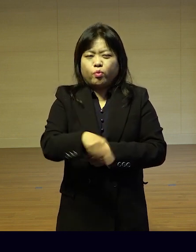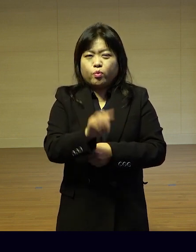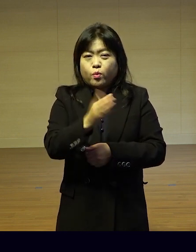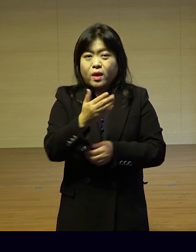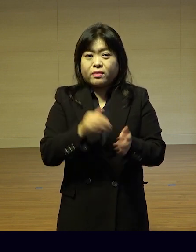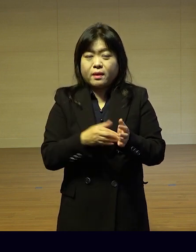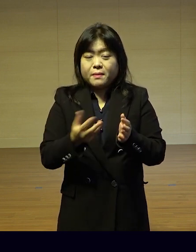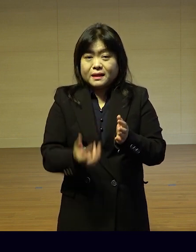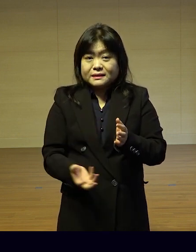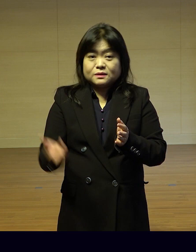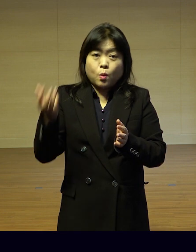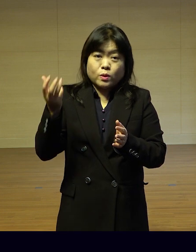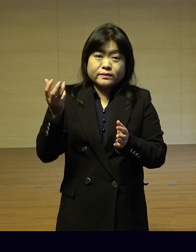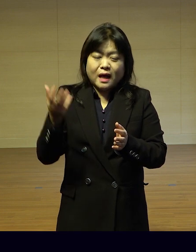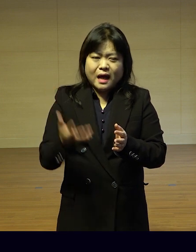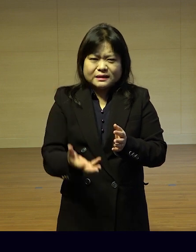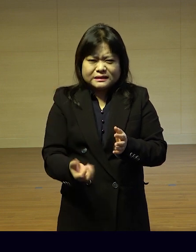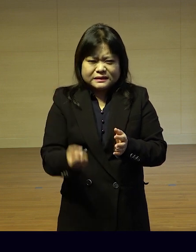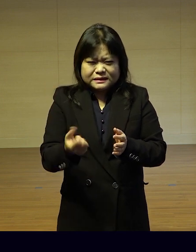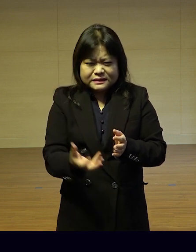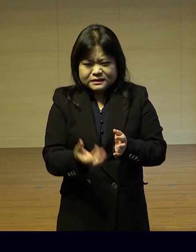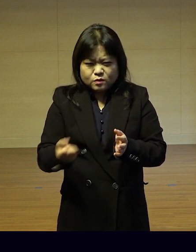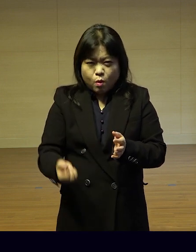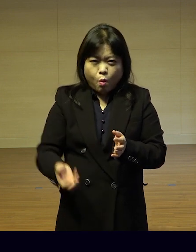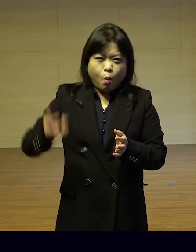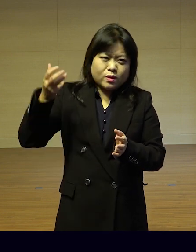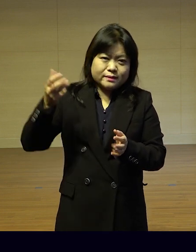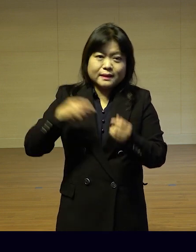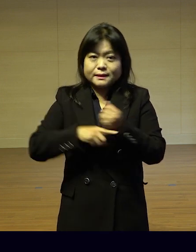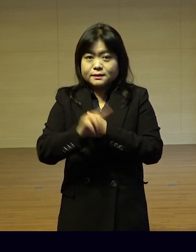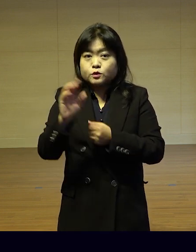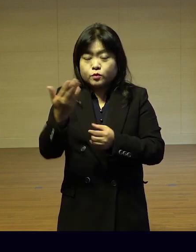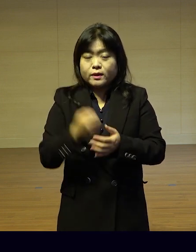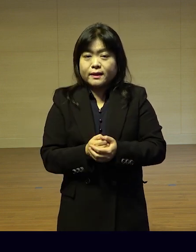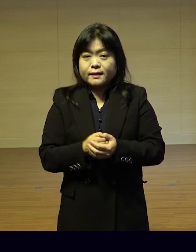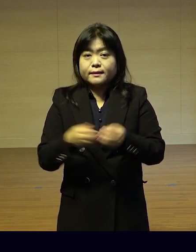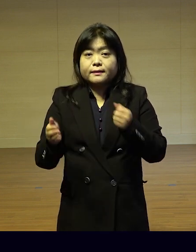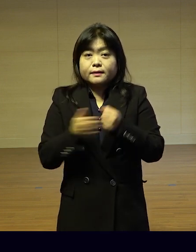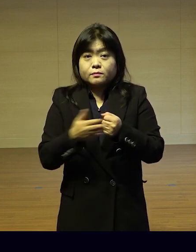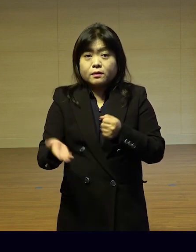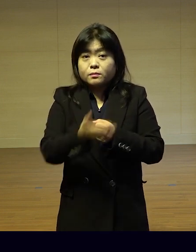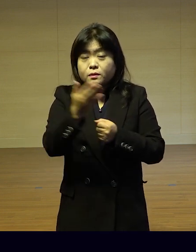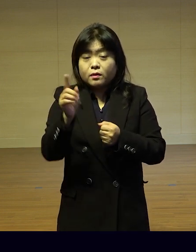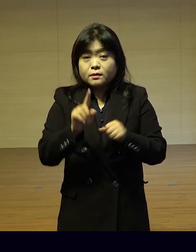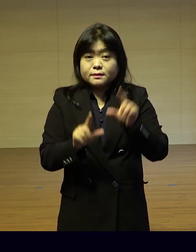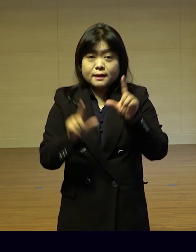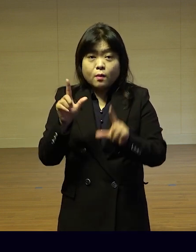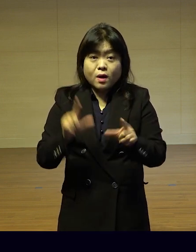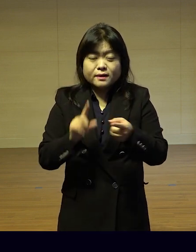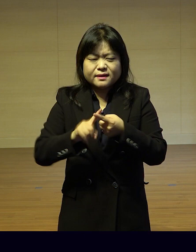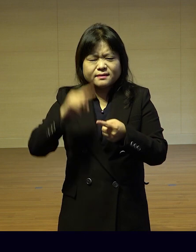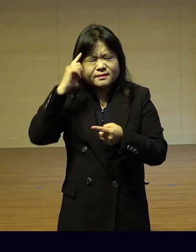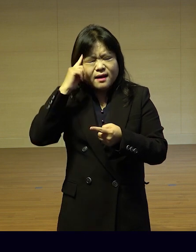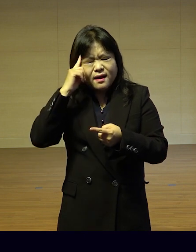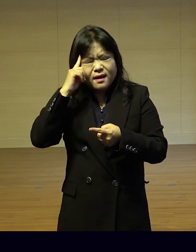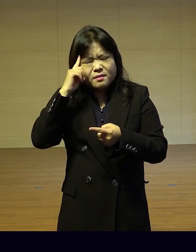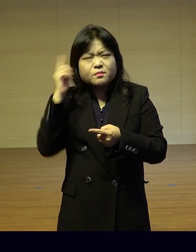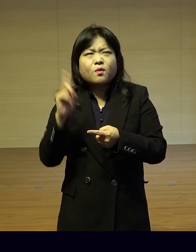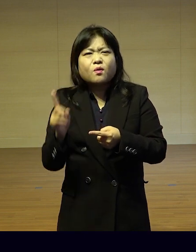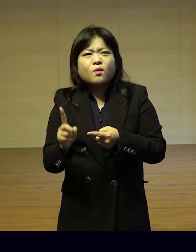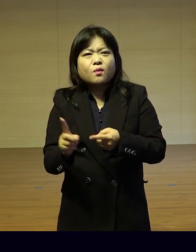아우페벤 들어 올린다는 뜻인데, 여러분들이 어떤 상황을 생각하시면